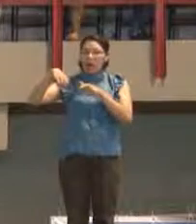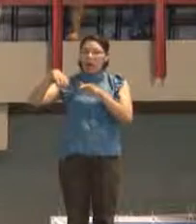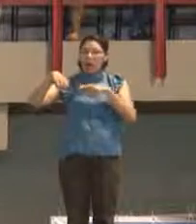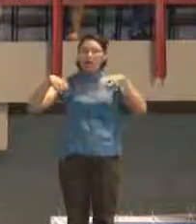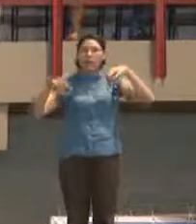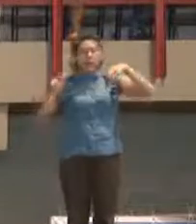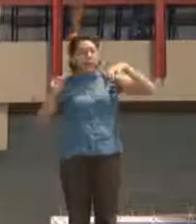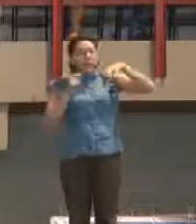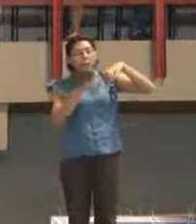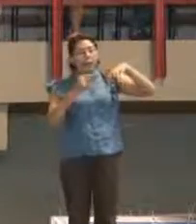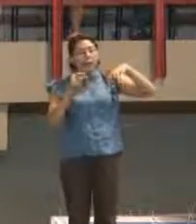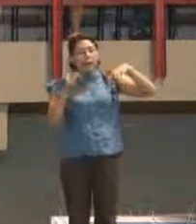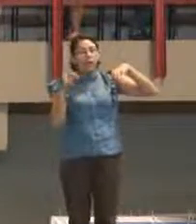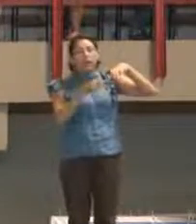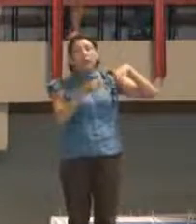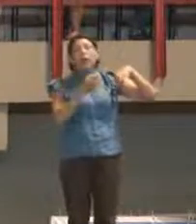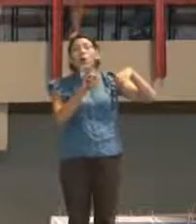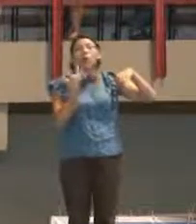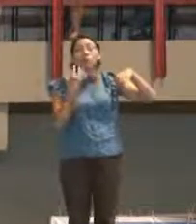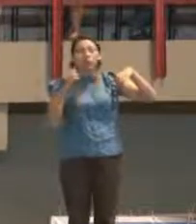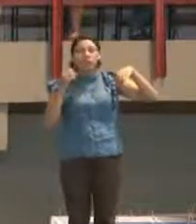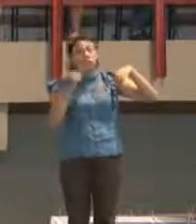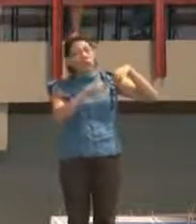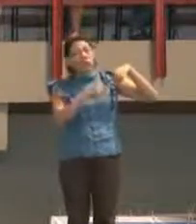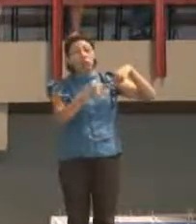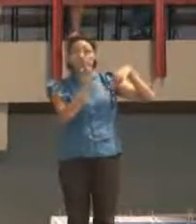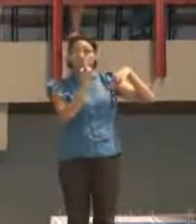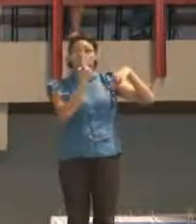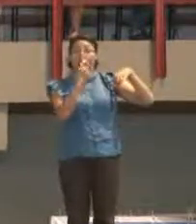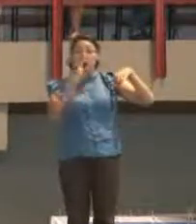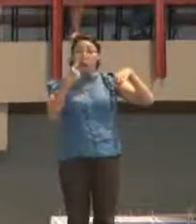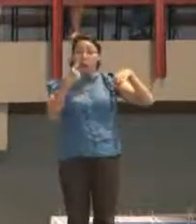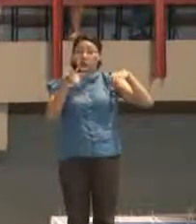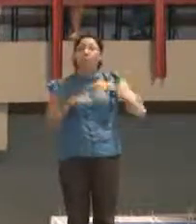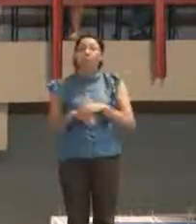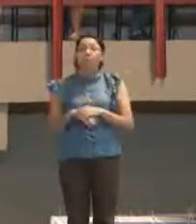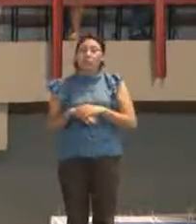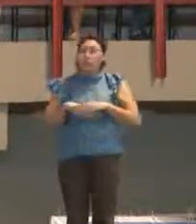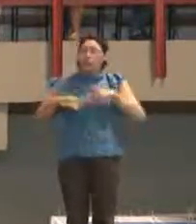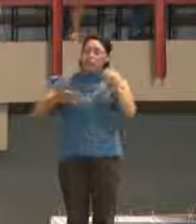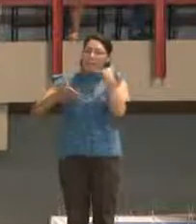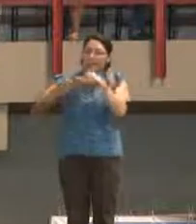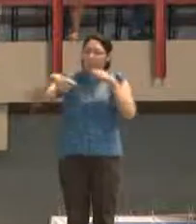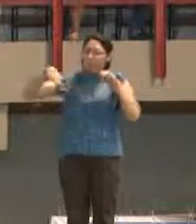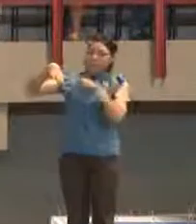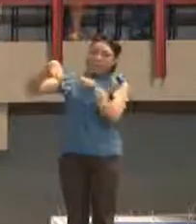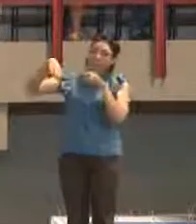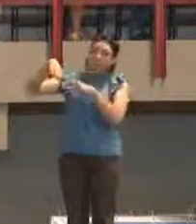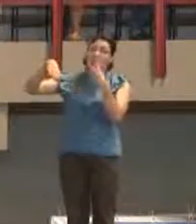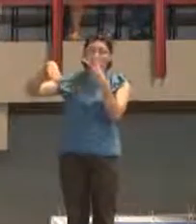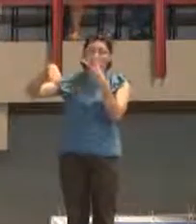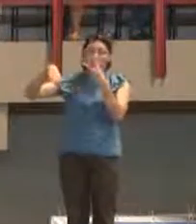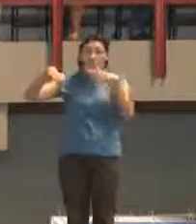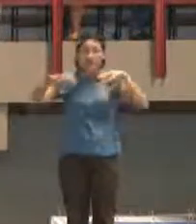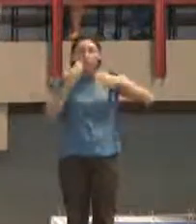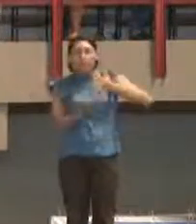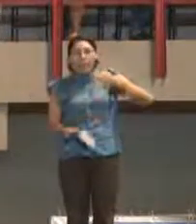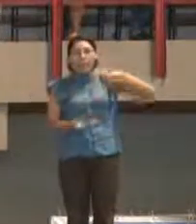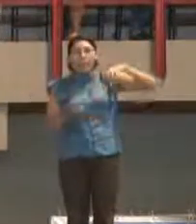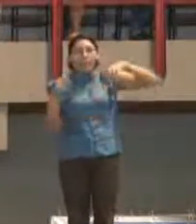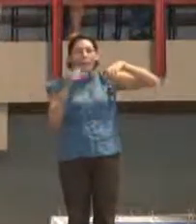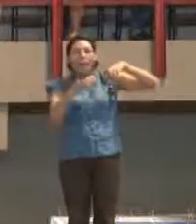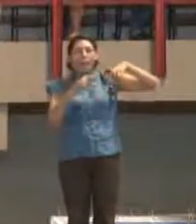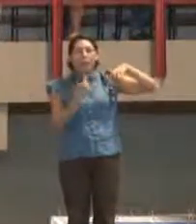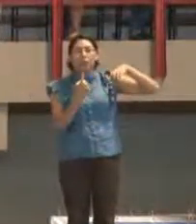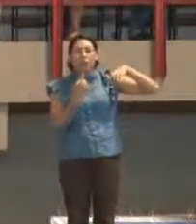ele recebeu quantos gols? 1 gol. Ele fez 2, levou 1, o placar foi 2-1. Então